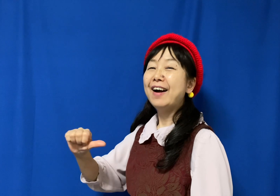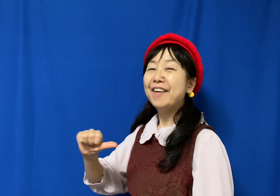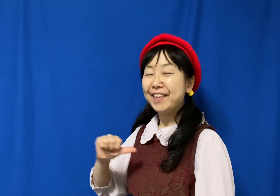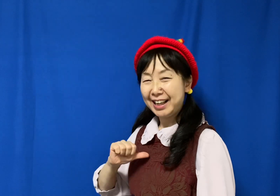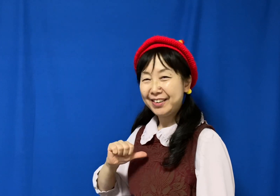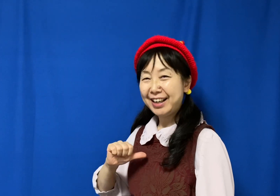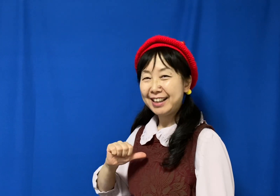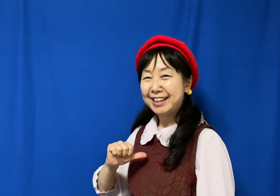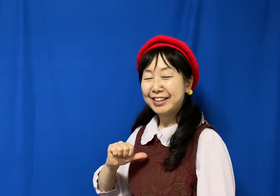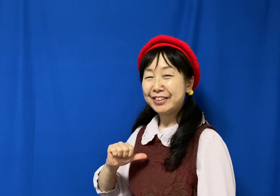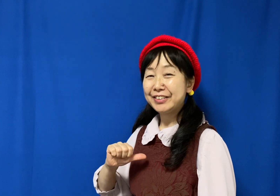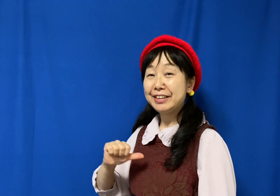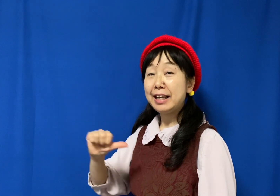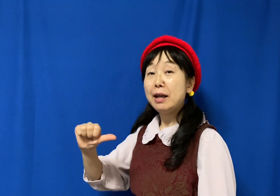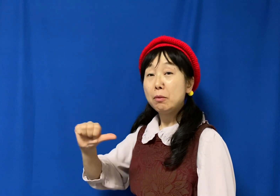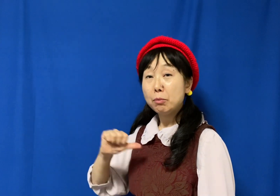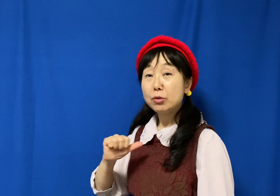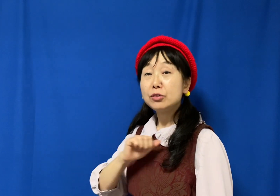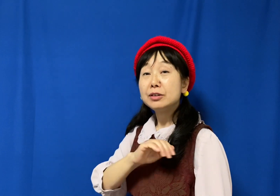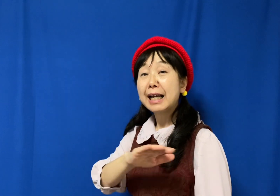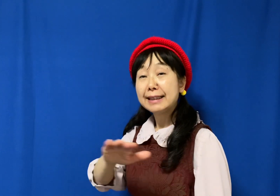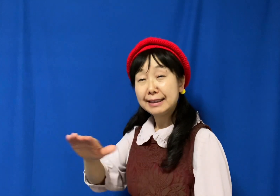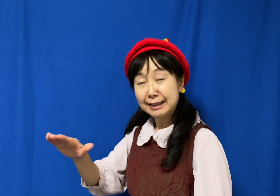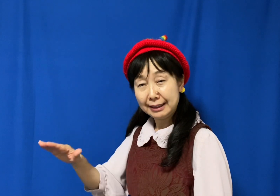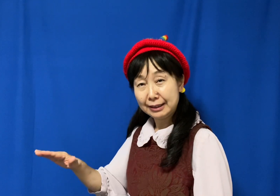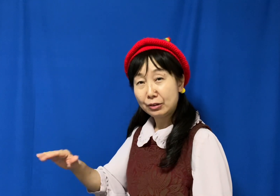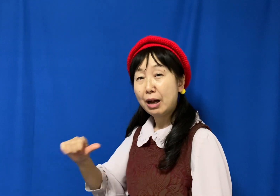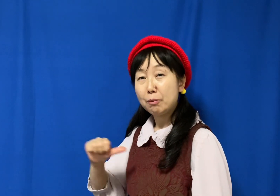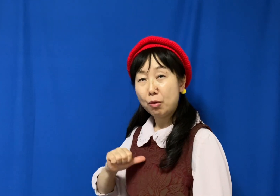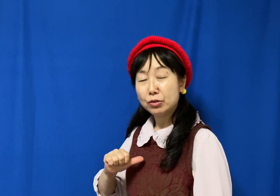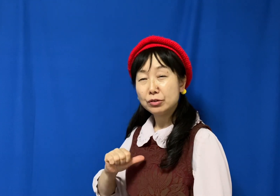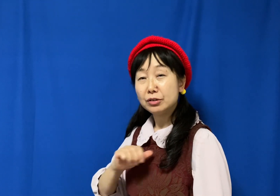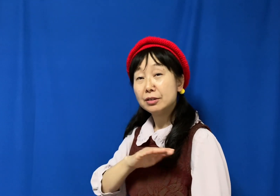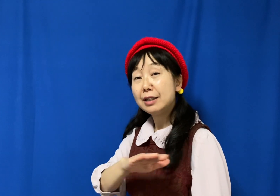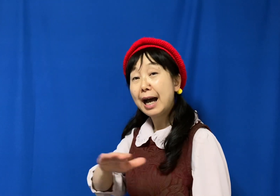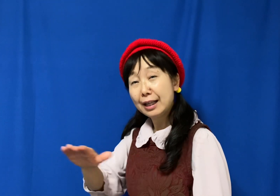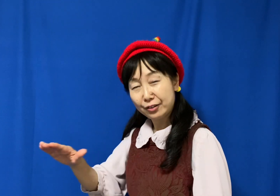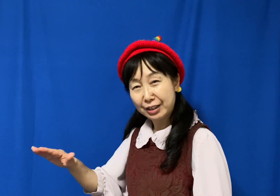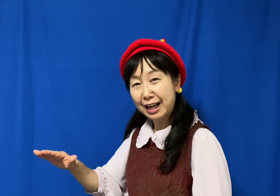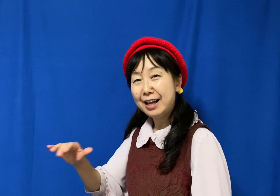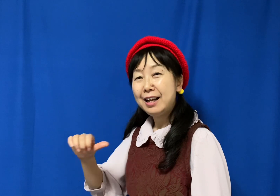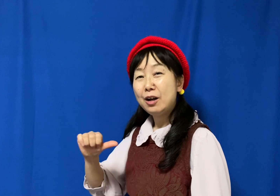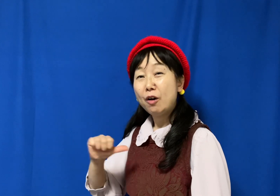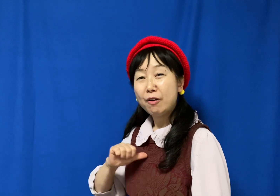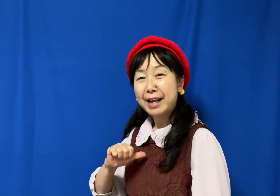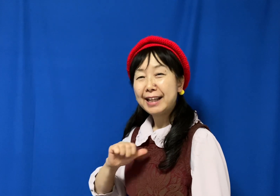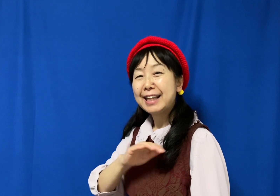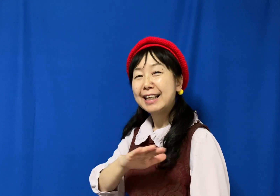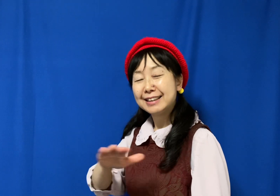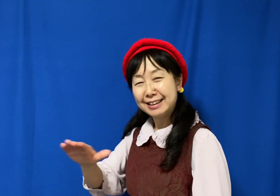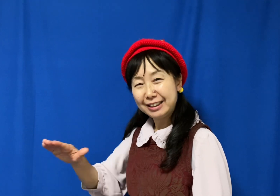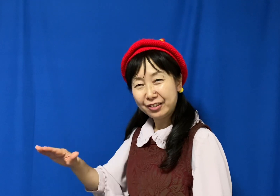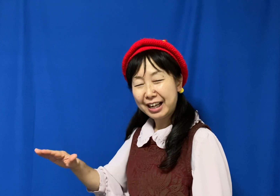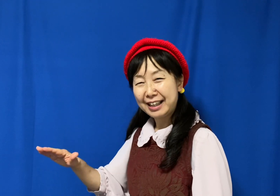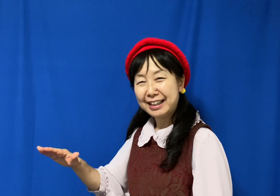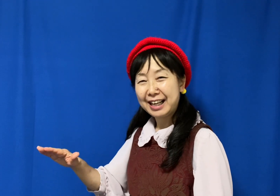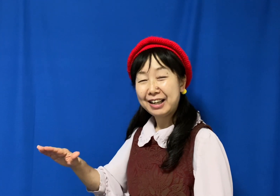俺とかっていうことで、僕たちとか僕らとか俺たちとかって表